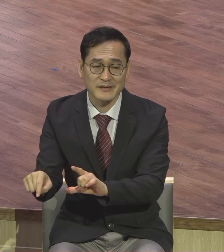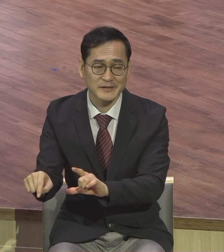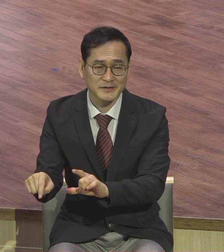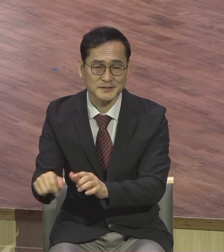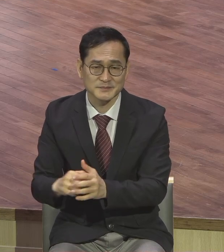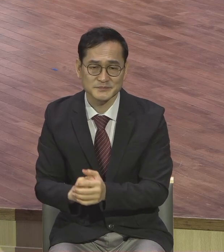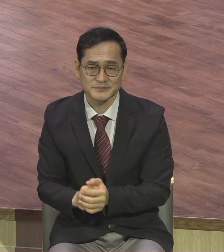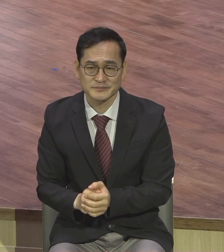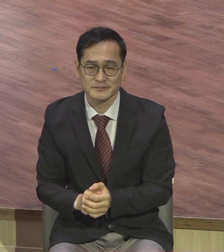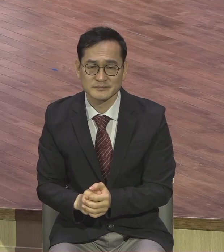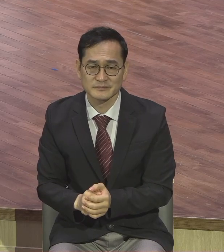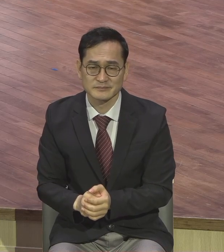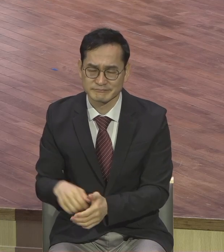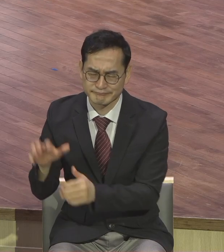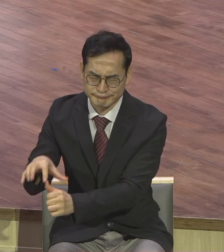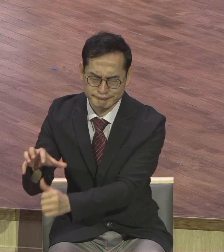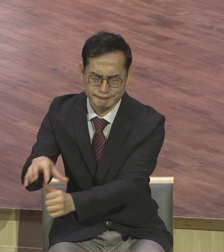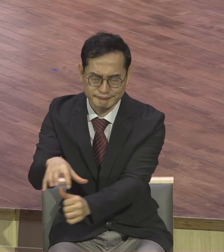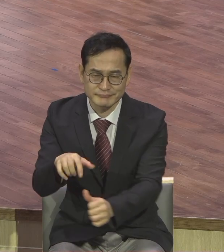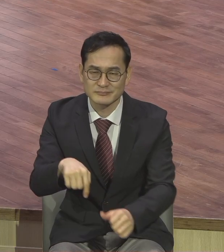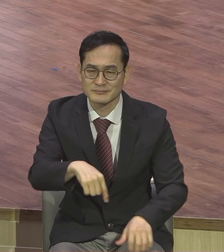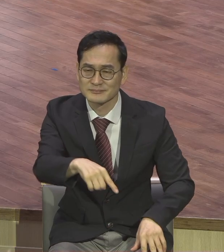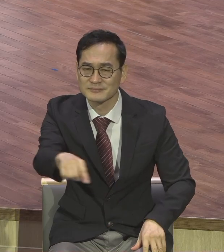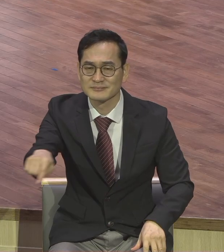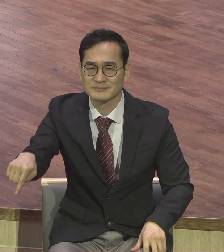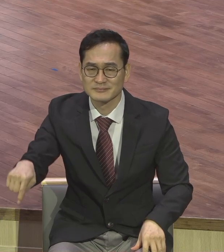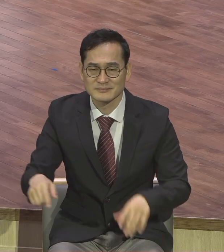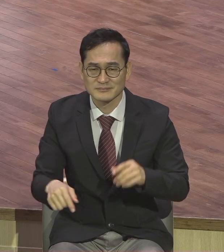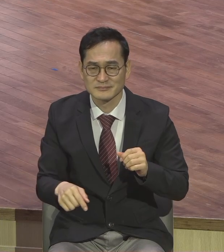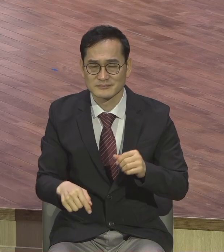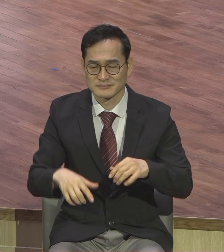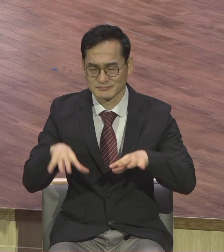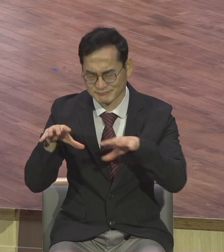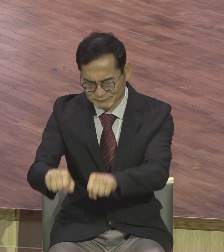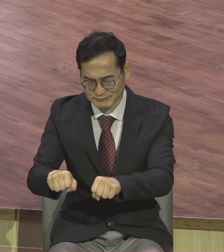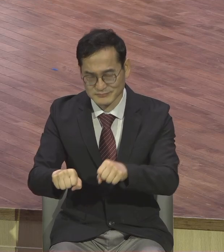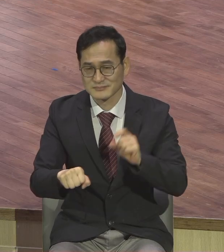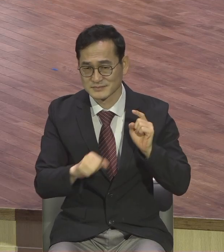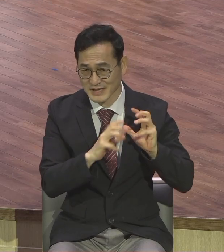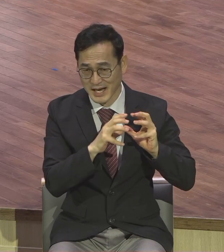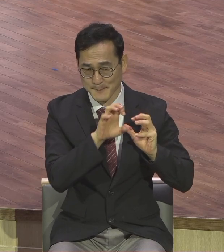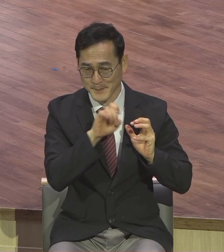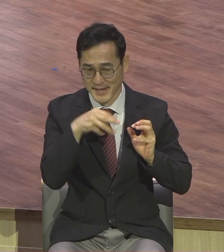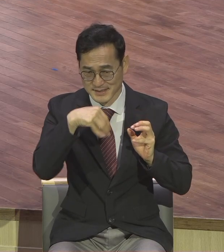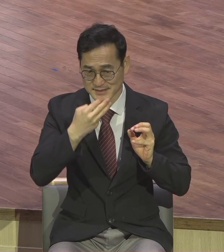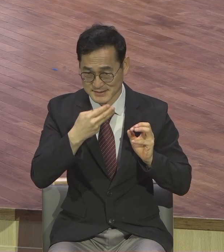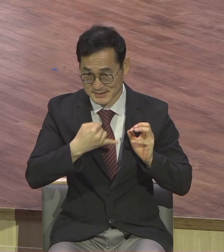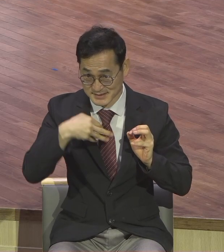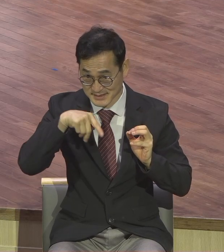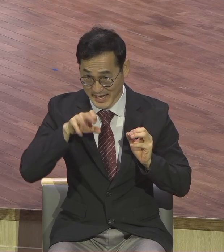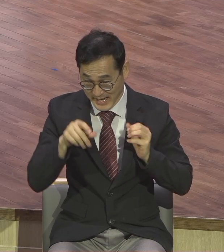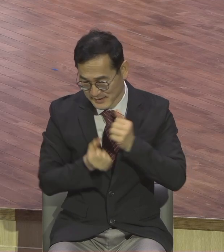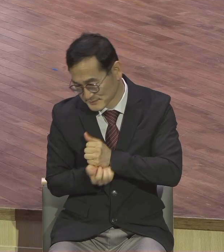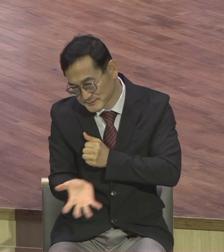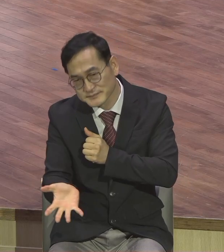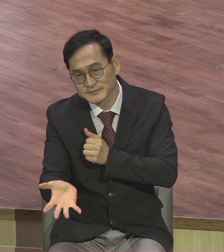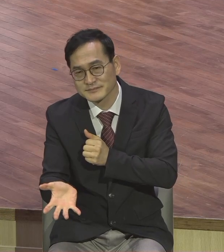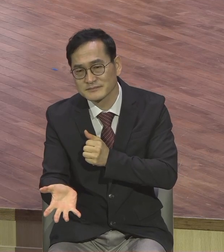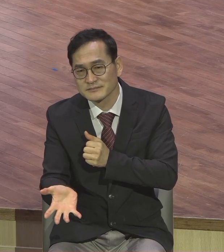했기 때문에 영향을 다 받았어요. 영향을 받았는데 페르시아는 지금의